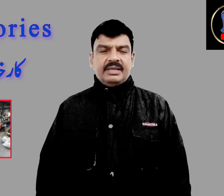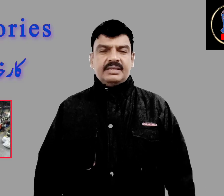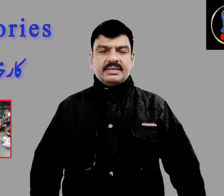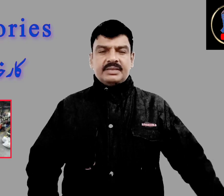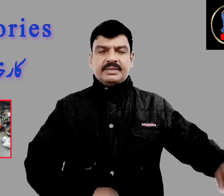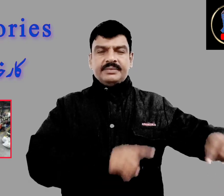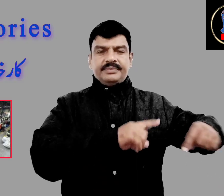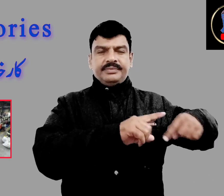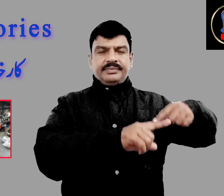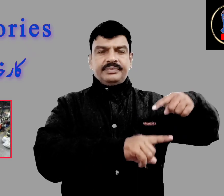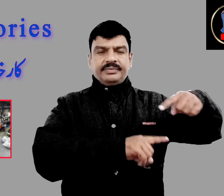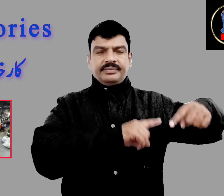फैक्ट्रीज।